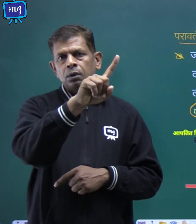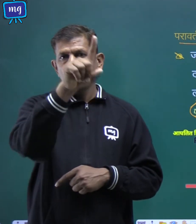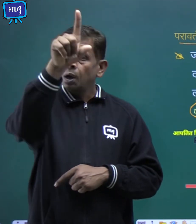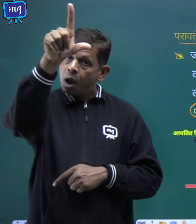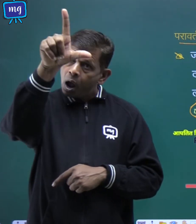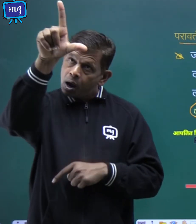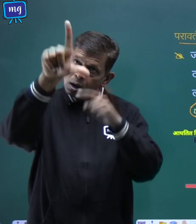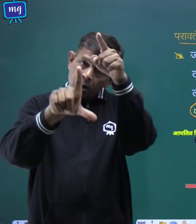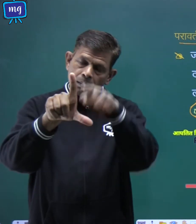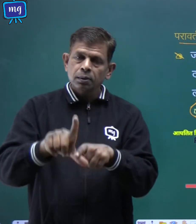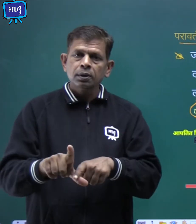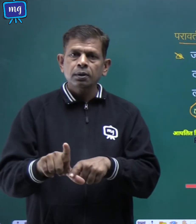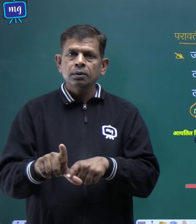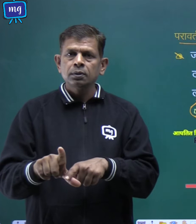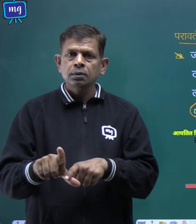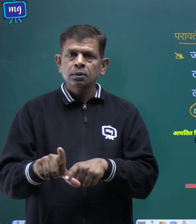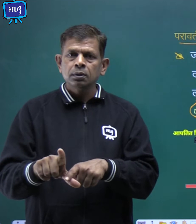और अभिलंब के बीच में